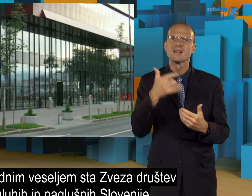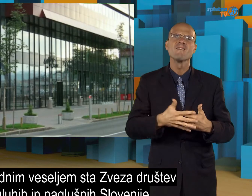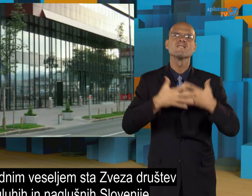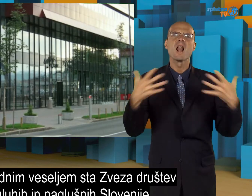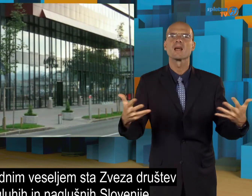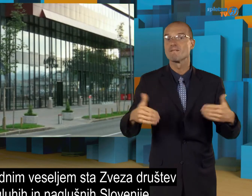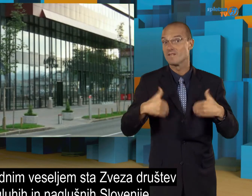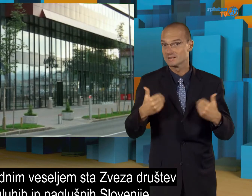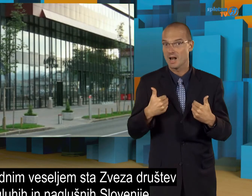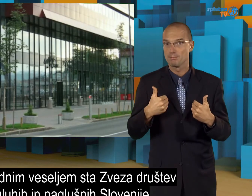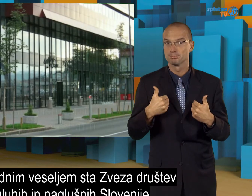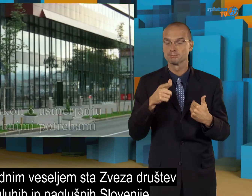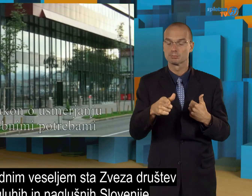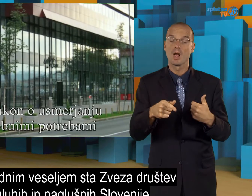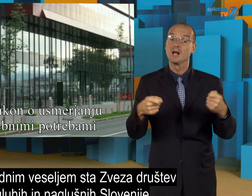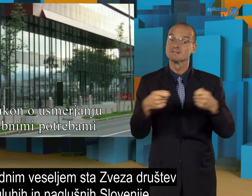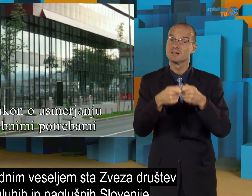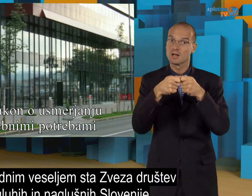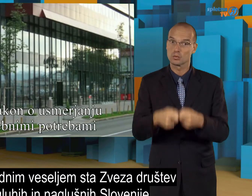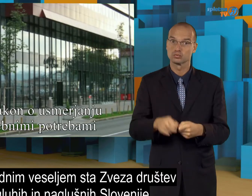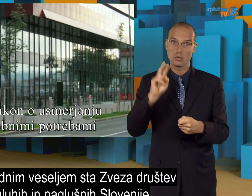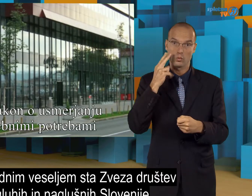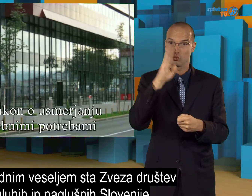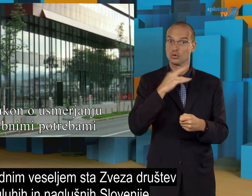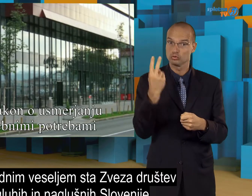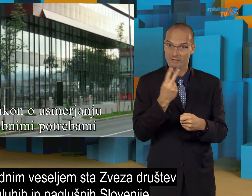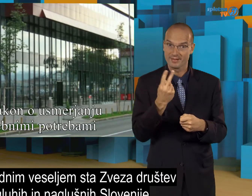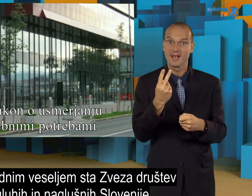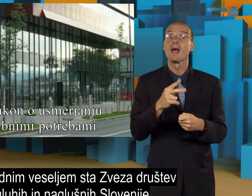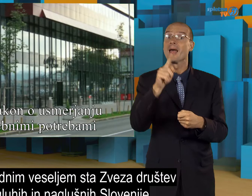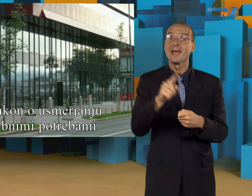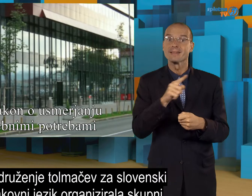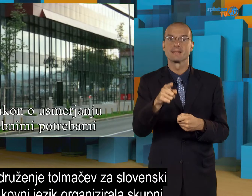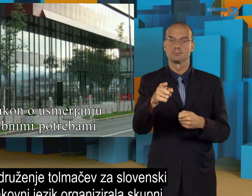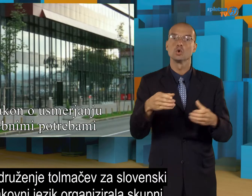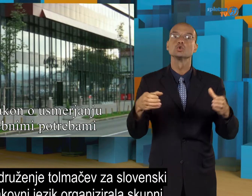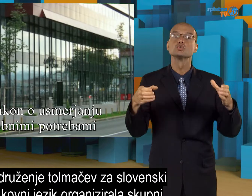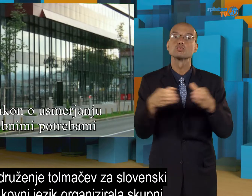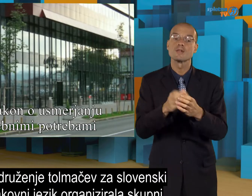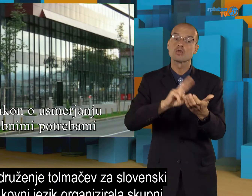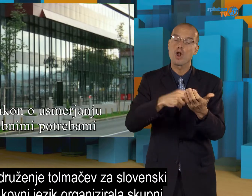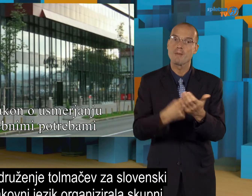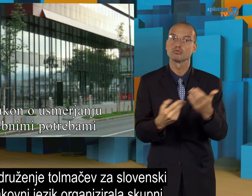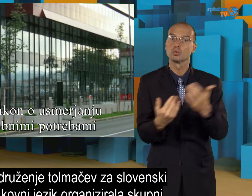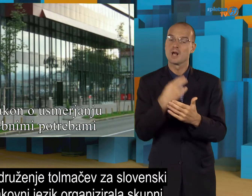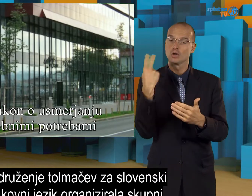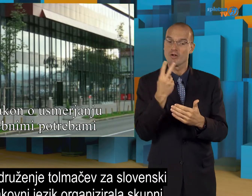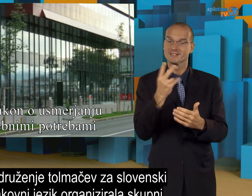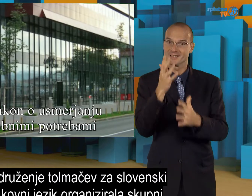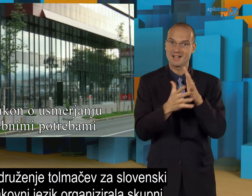Z izrednim veseljem sta Zveza društev gluhih in naglušnih Slovenije in Združenje tolmačev za slovenski znakovni jezik organizirala